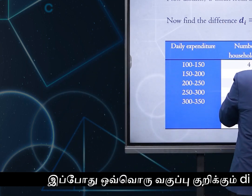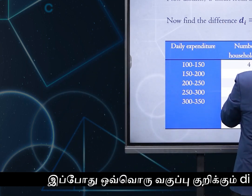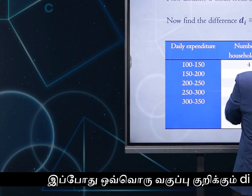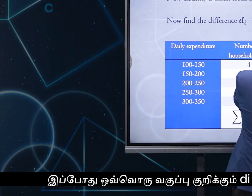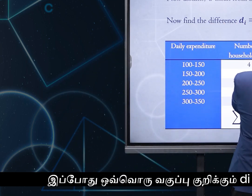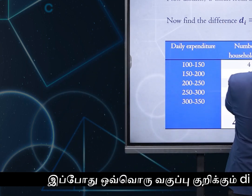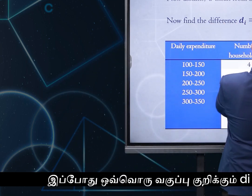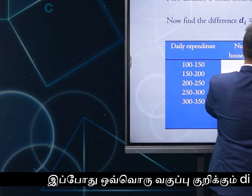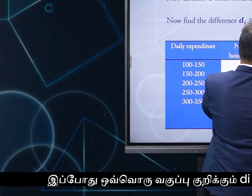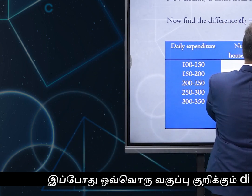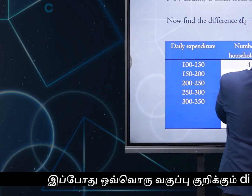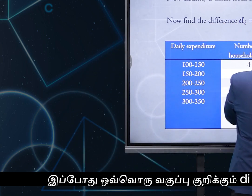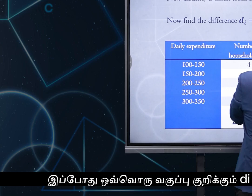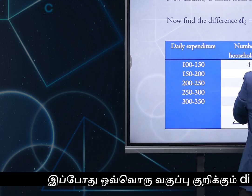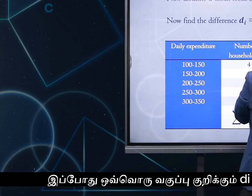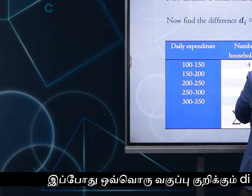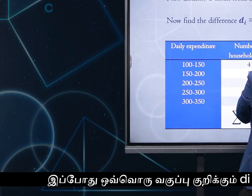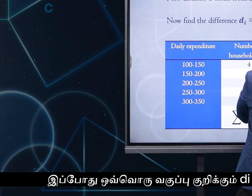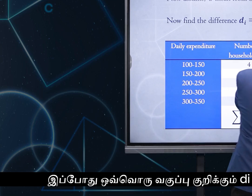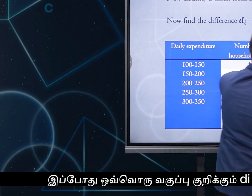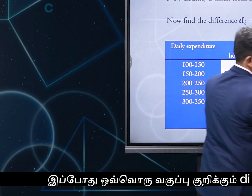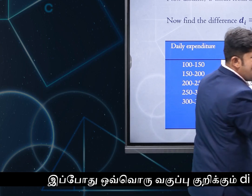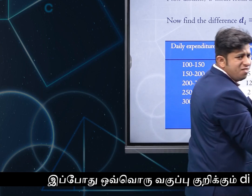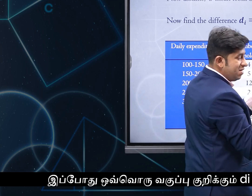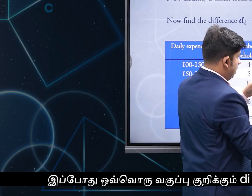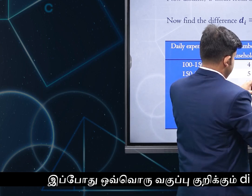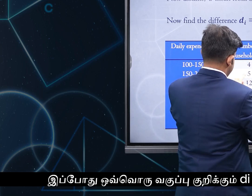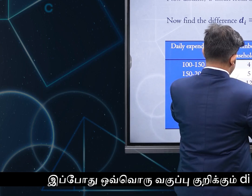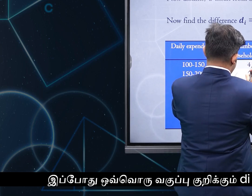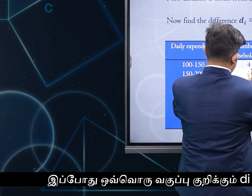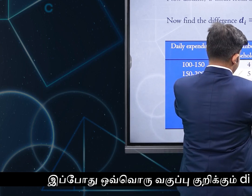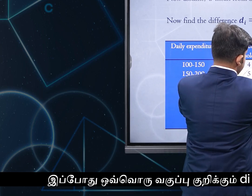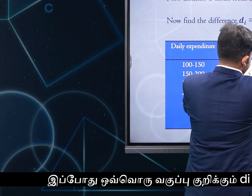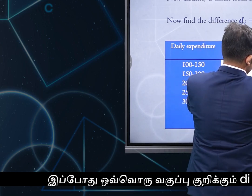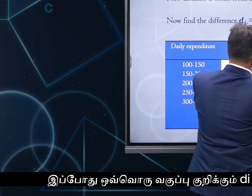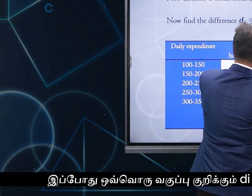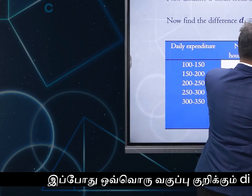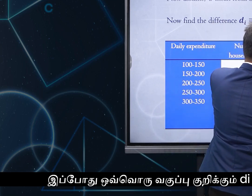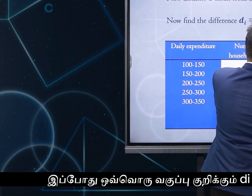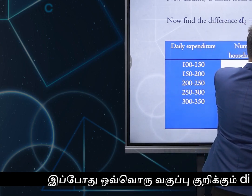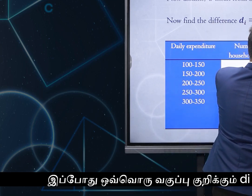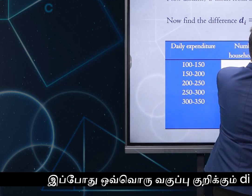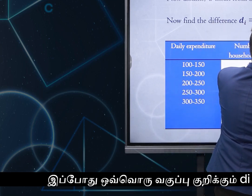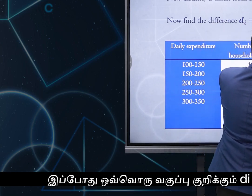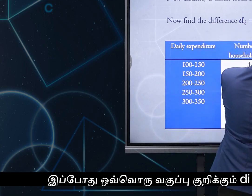இப்போது ஒவ்வொரு வகுப்பு குறிக்கும் d கீழ் இலக்கம் I-இன் மதிப்பை கண்டறியவும்.